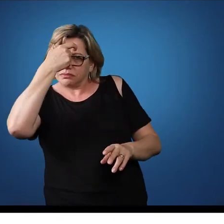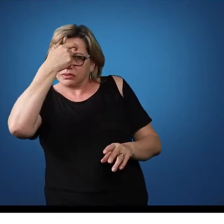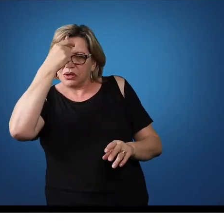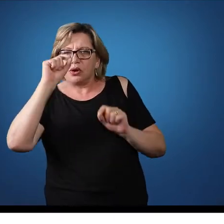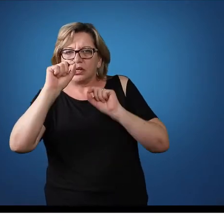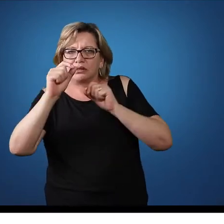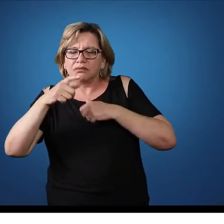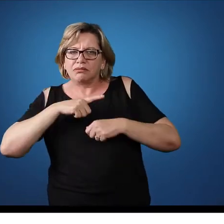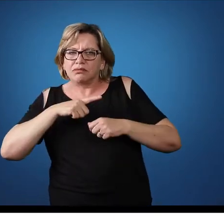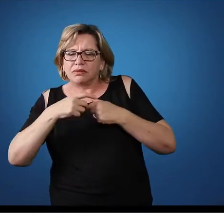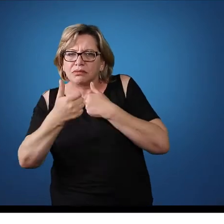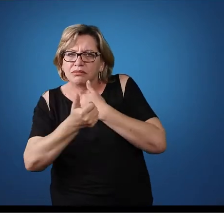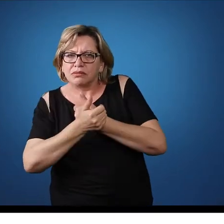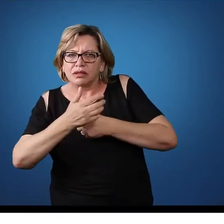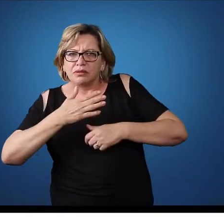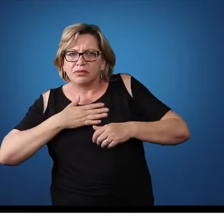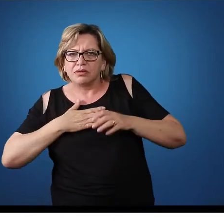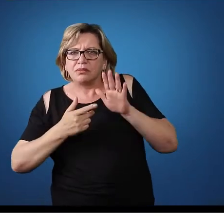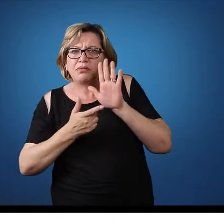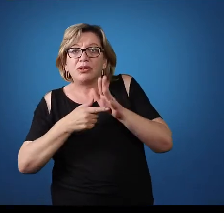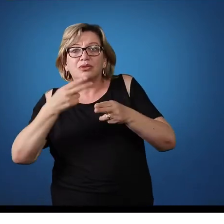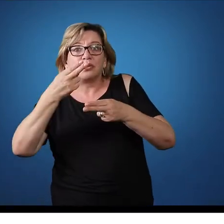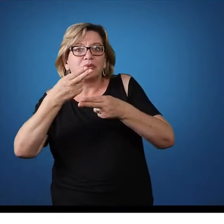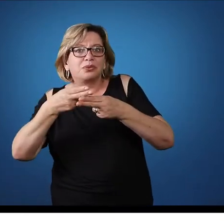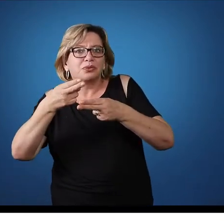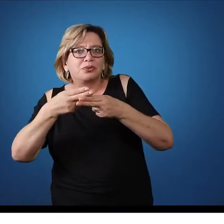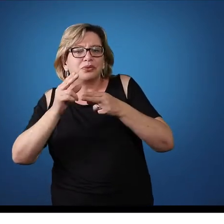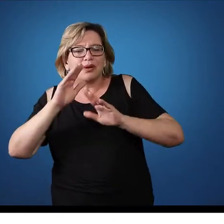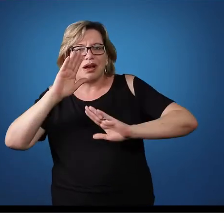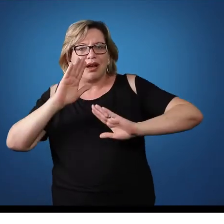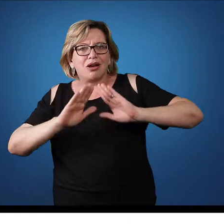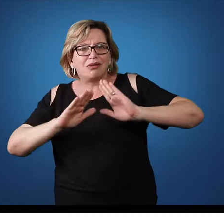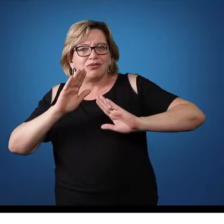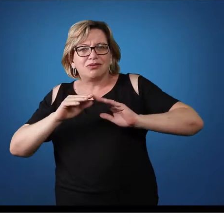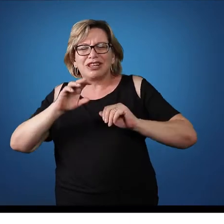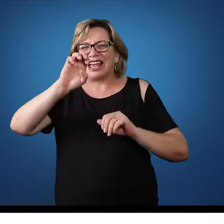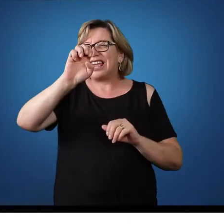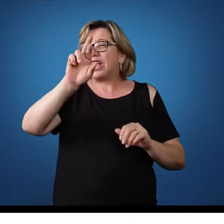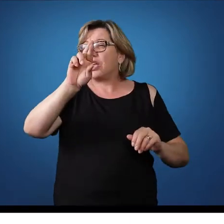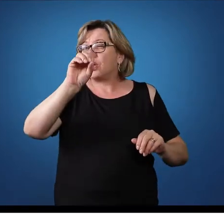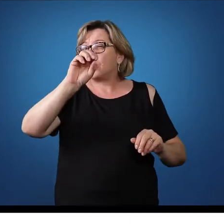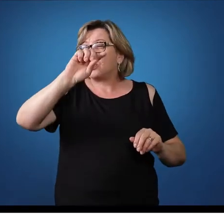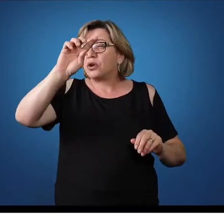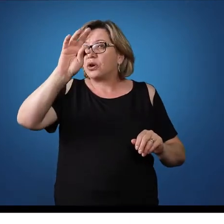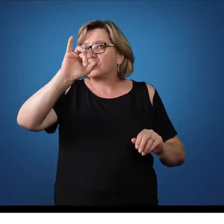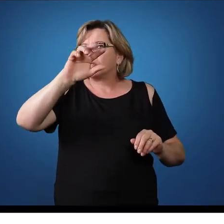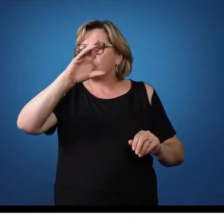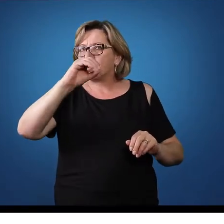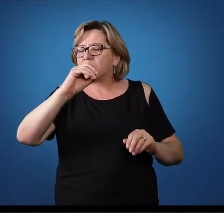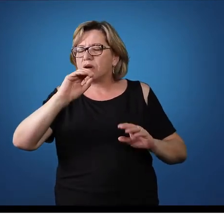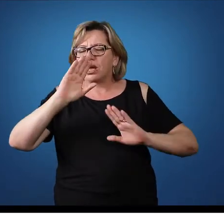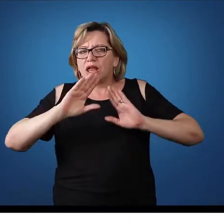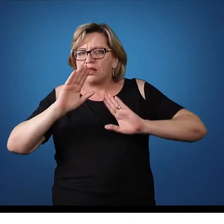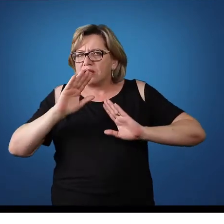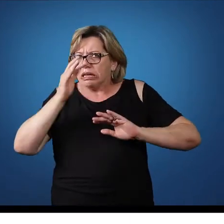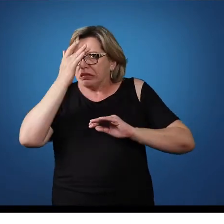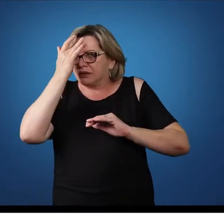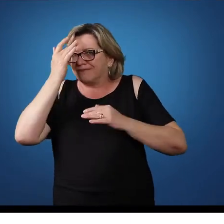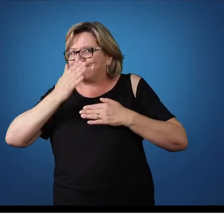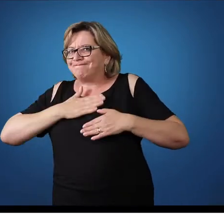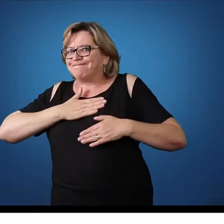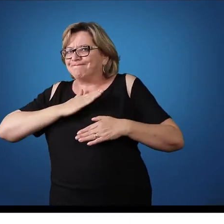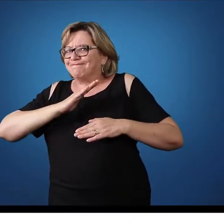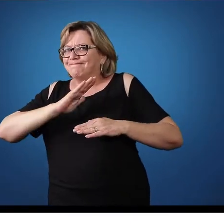são obras que retratam nus, algumas de conteúdo erótico. Muitas pessoas se sentem ofendidas com